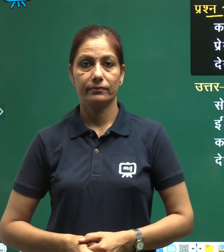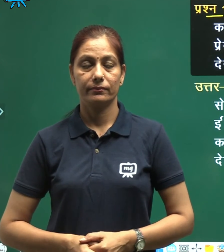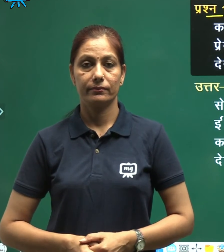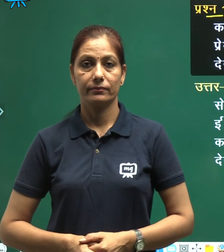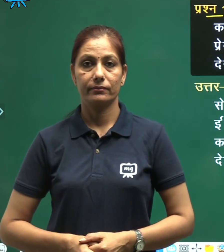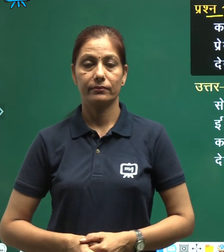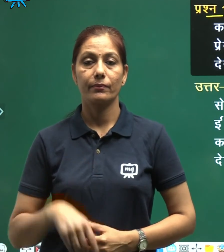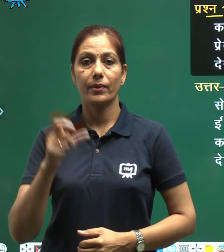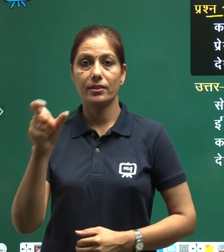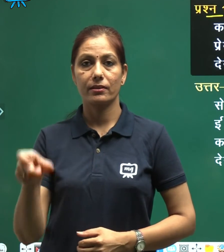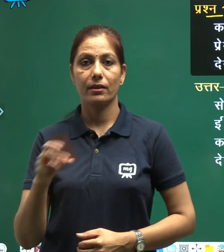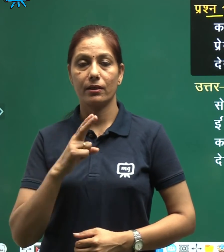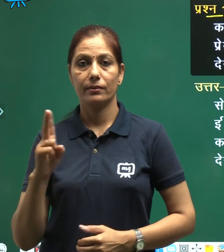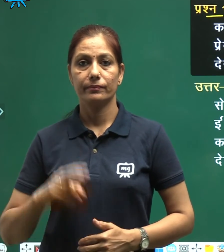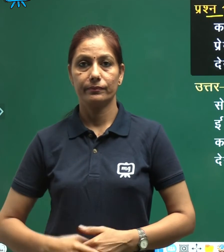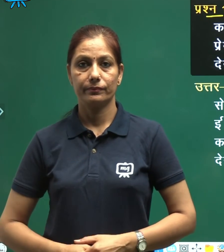मुंशी प्रेमचंद